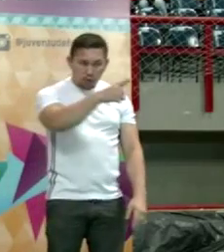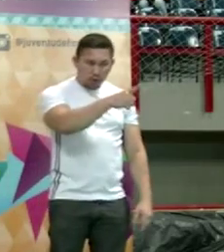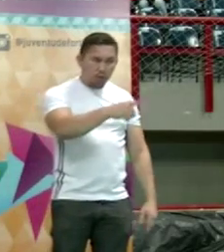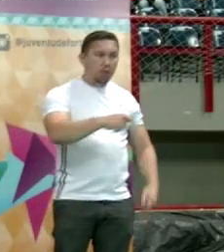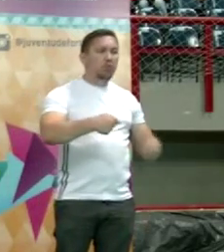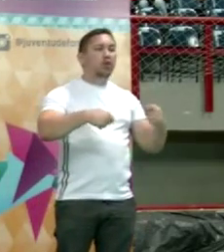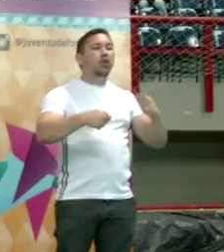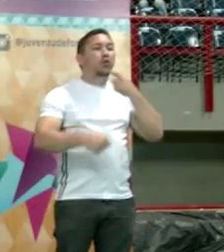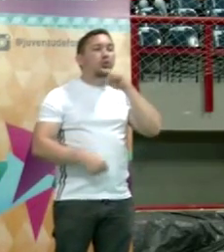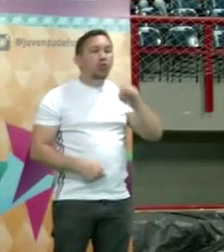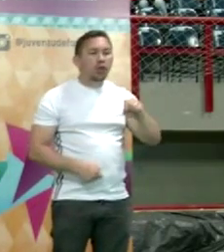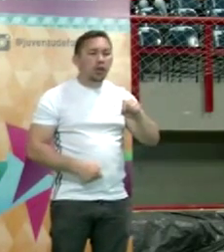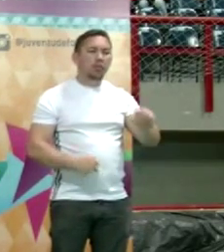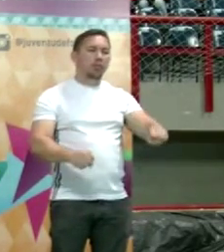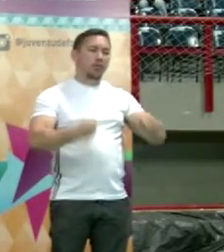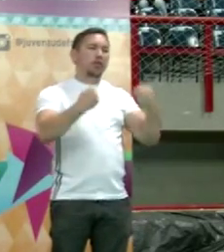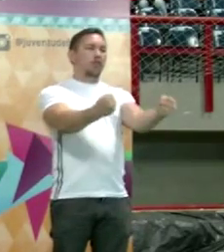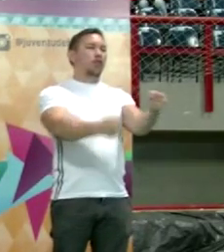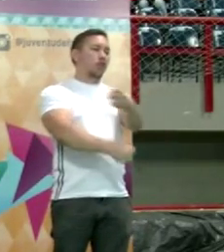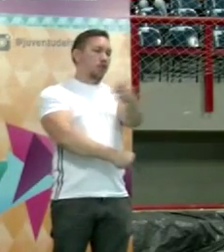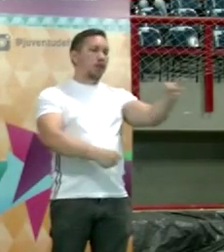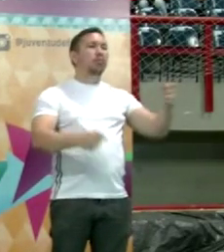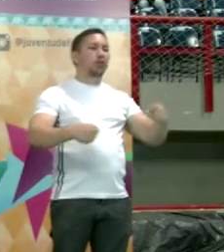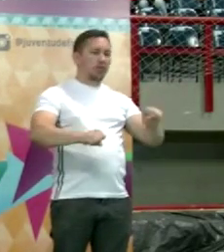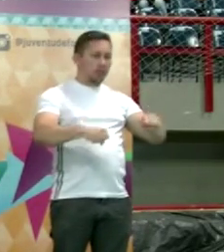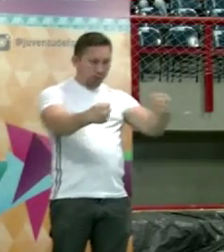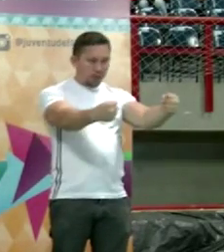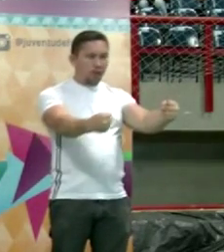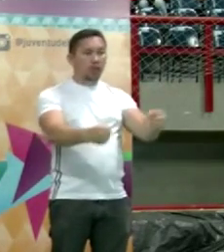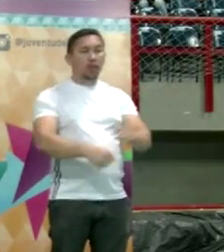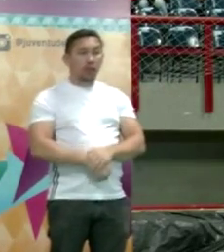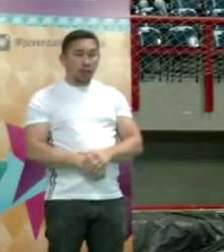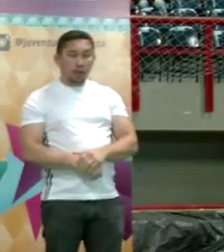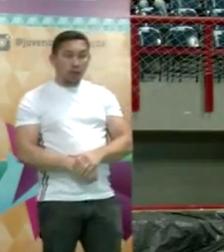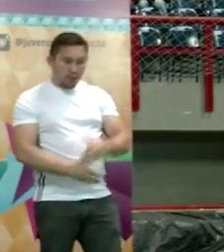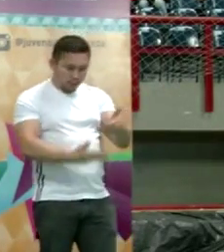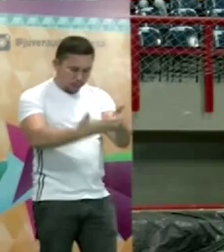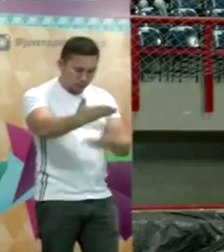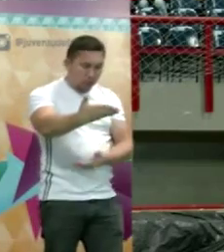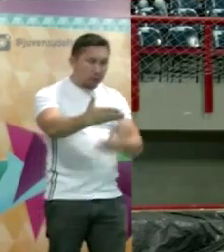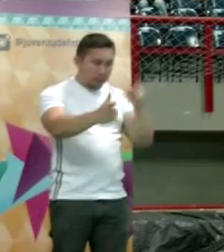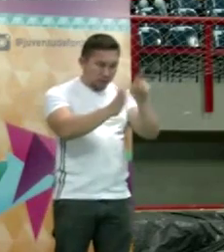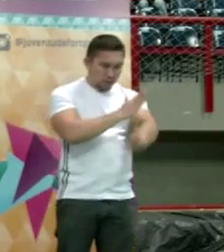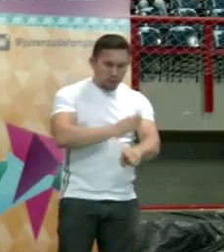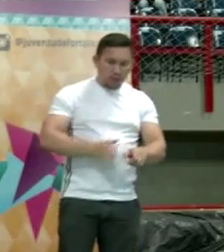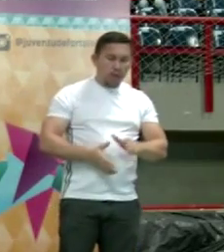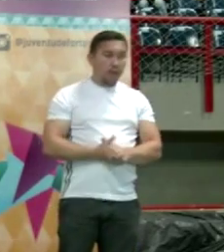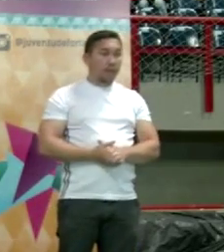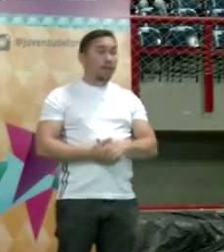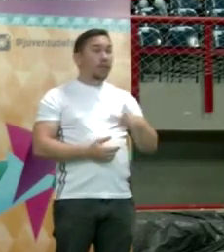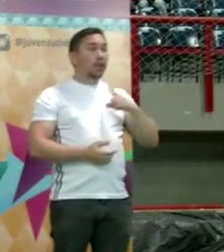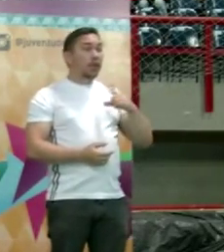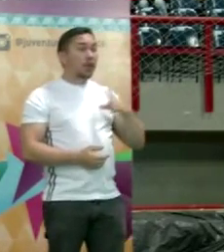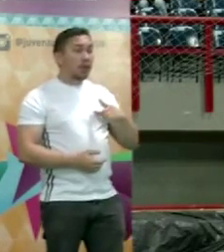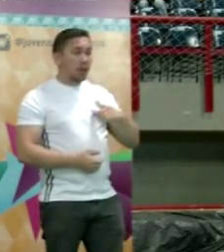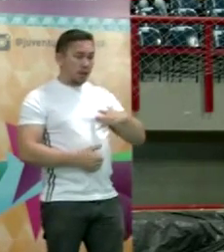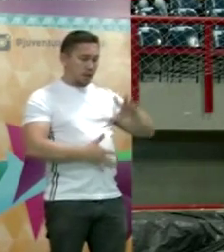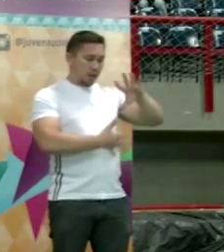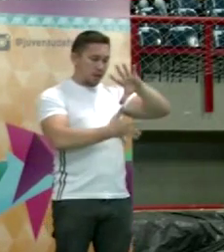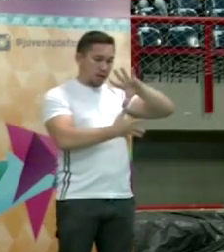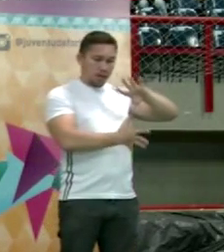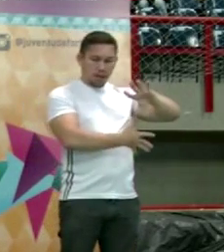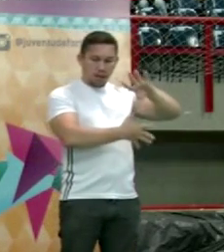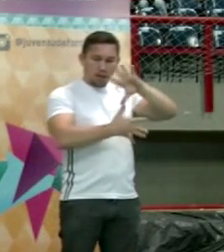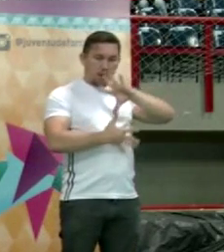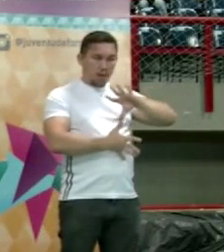nada sem esforço. Então vamos lá. Numa prova caindo, a América para os